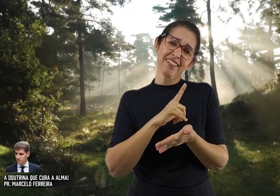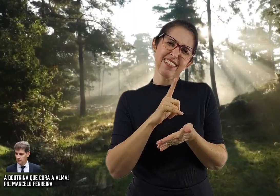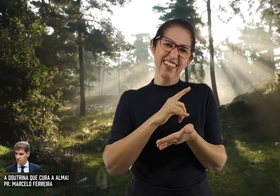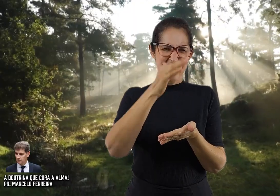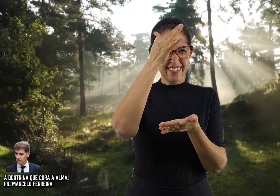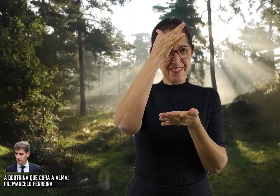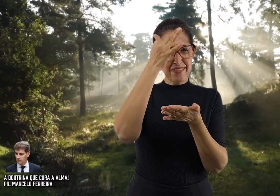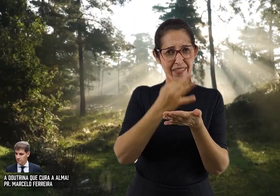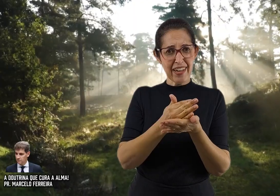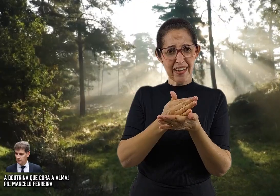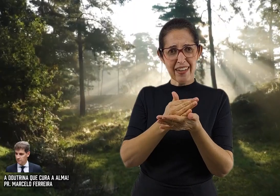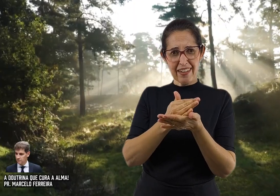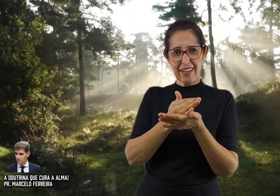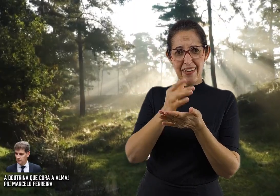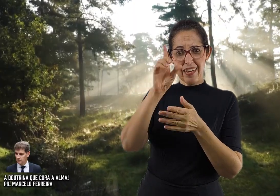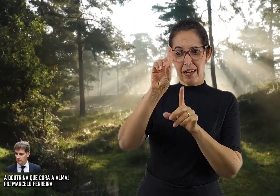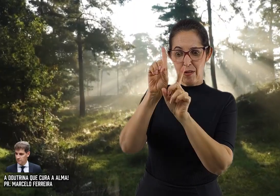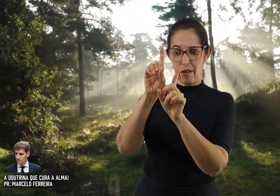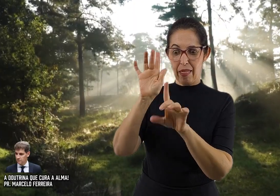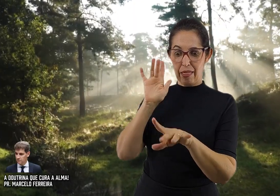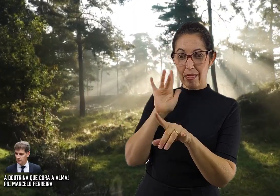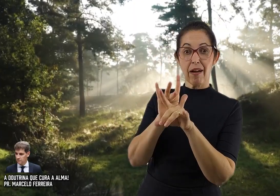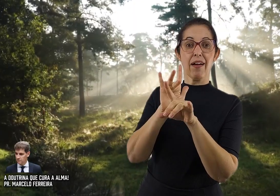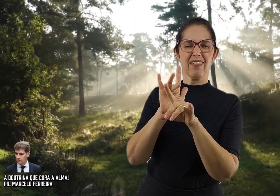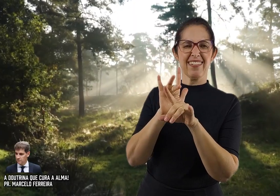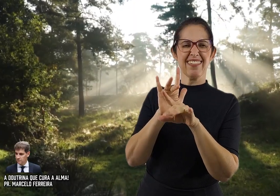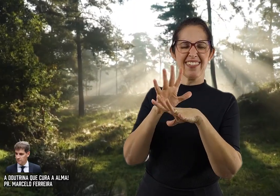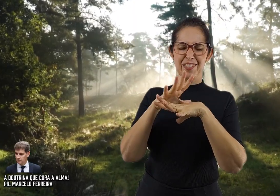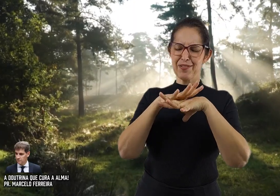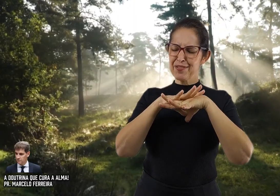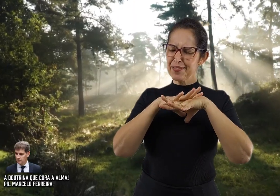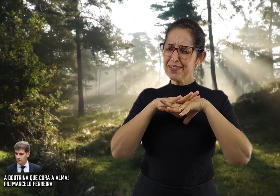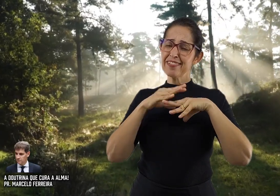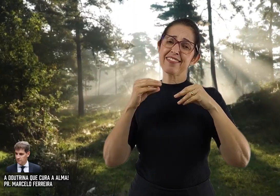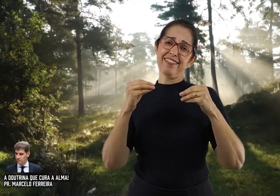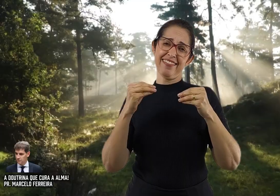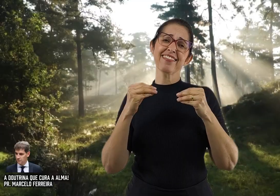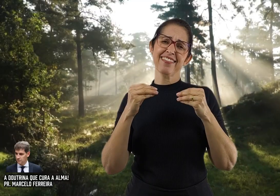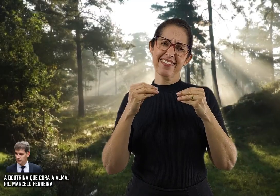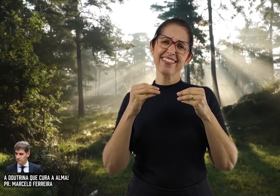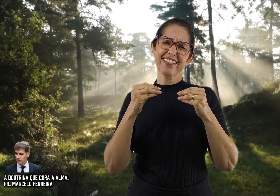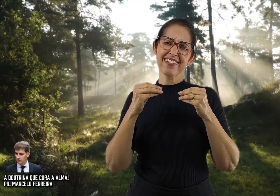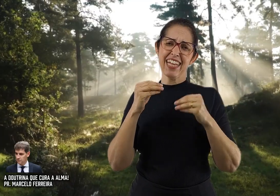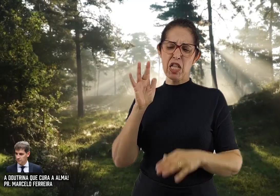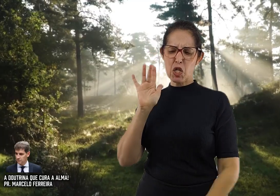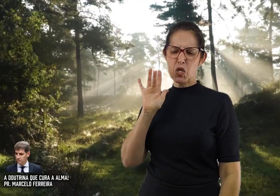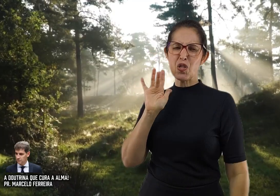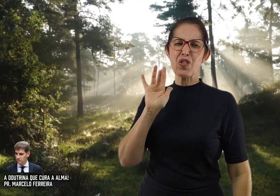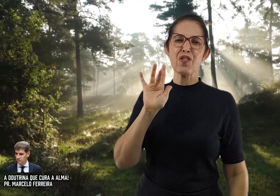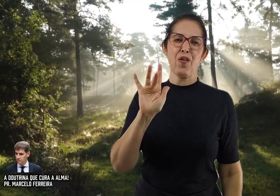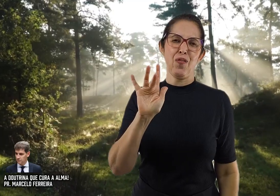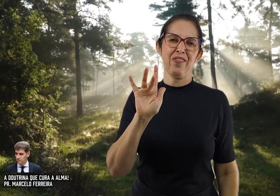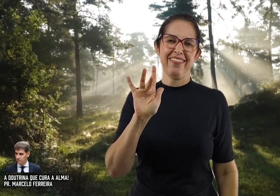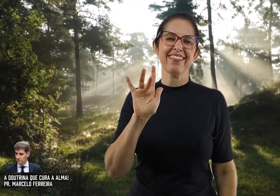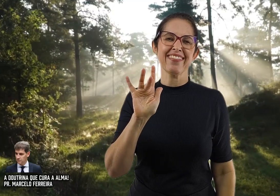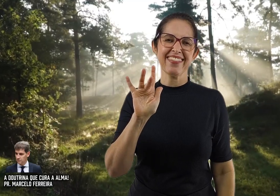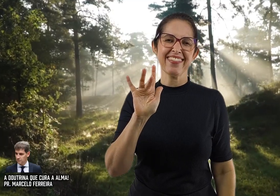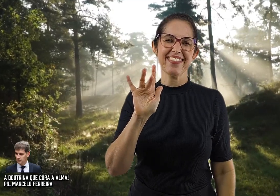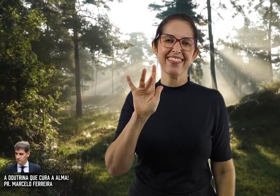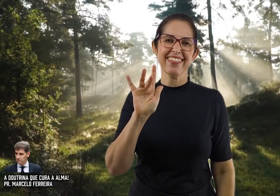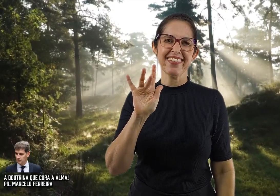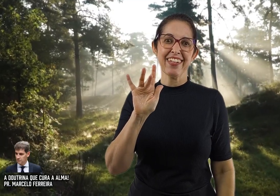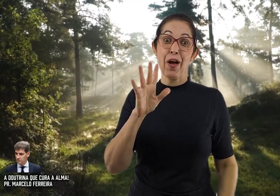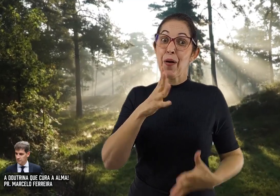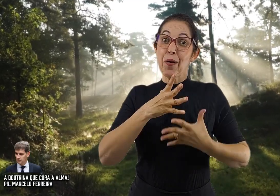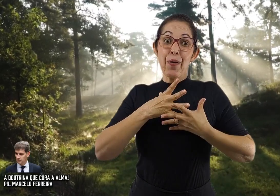a fé deles. Mas eles tocaram, pela palavra, eles tocaram na sombra de Pedro e foram curados. Eu